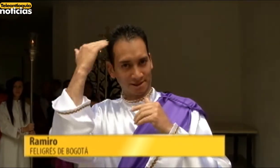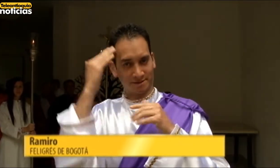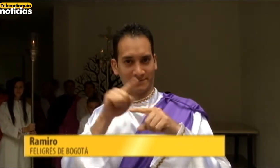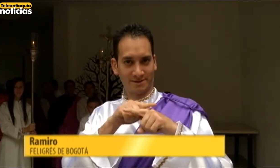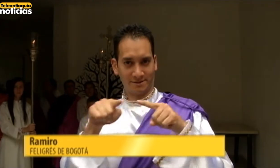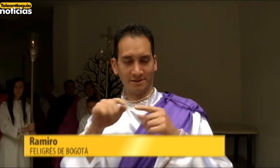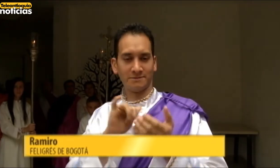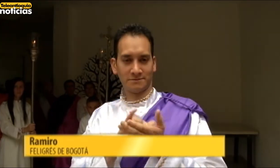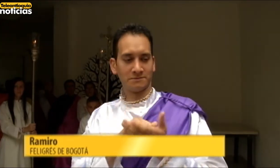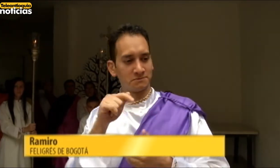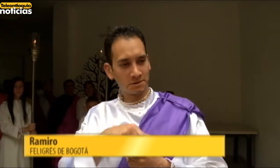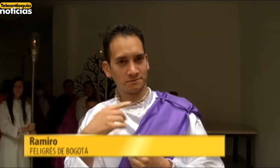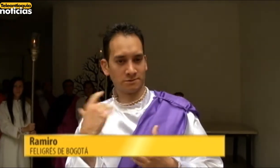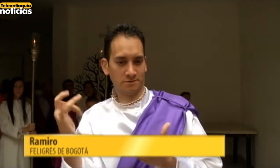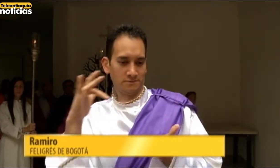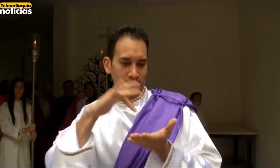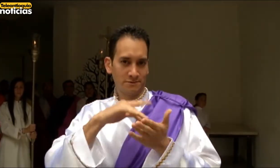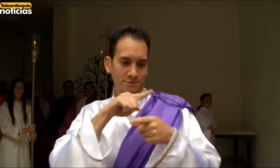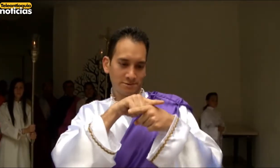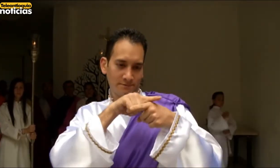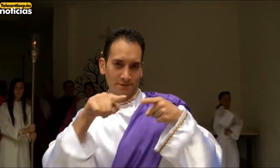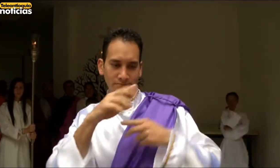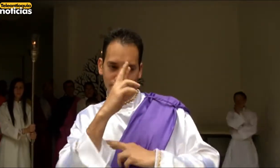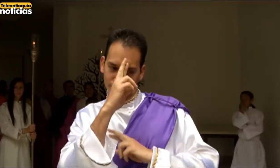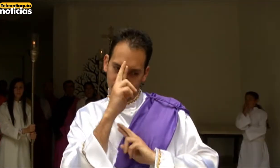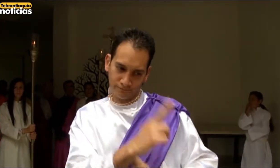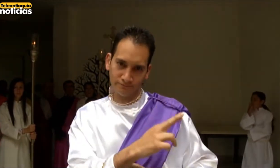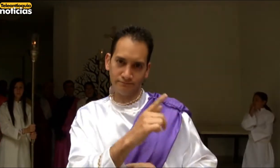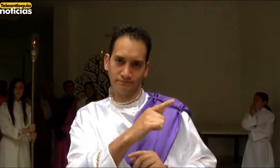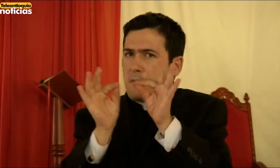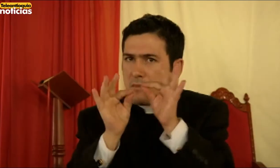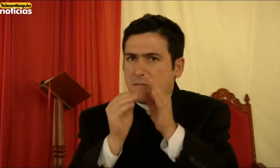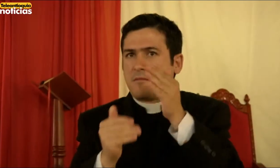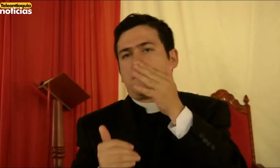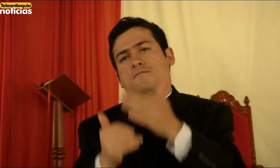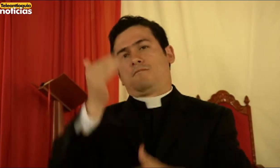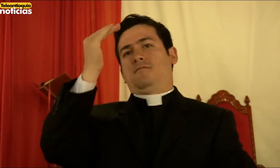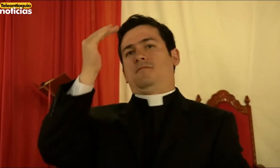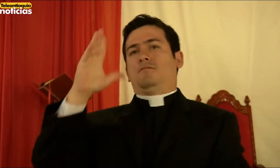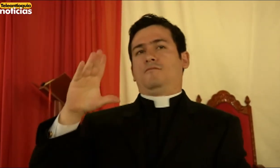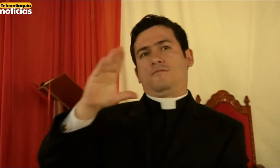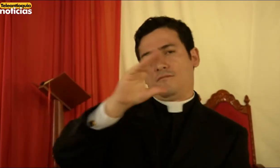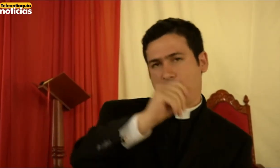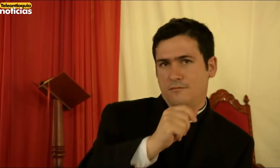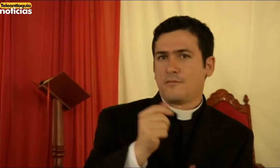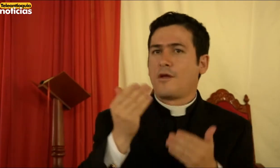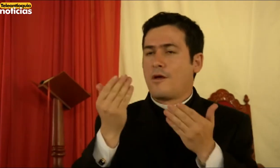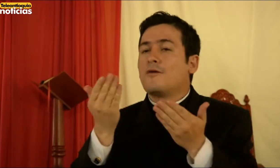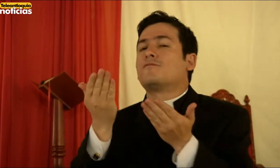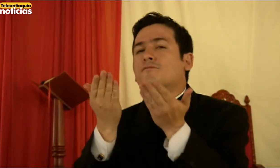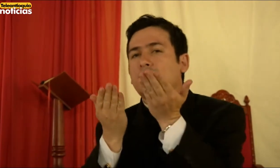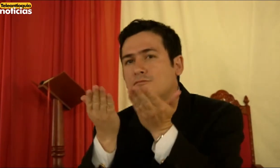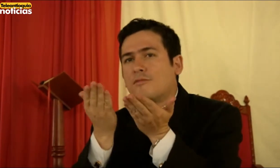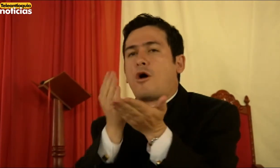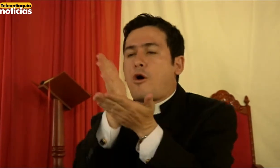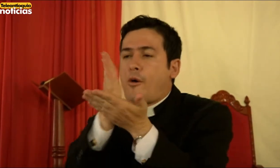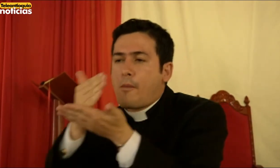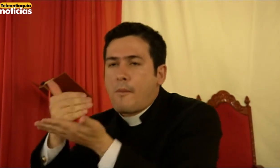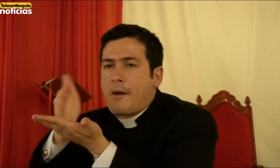conocer y hacerle honor a los amigos sordos de medellín el sacerdote jackson castaño es intérprete de hace más de 16 años